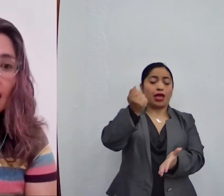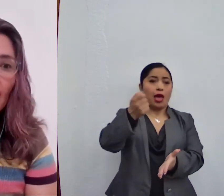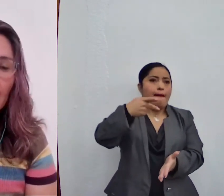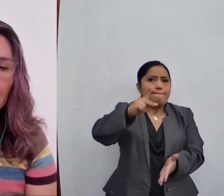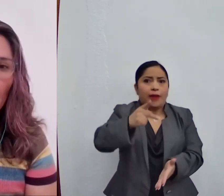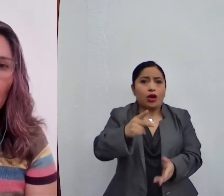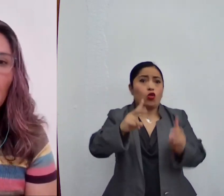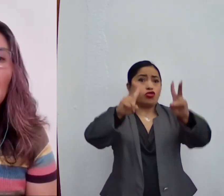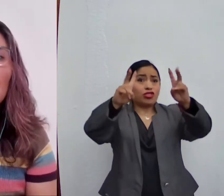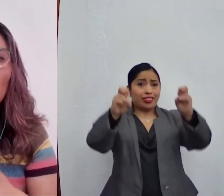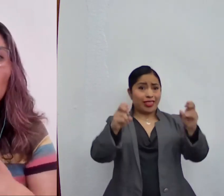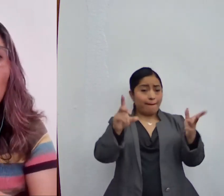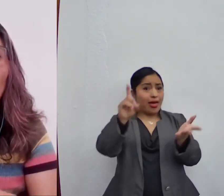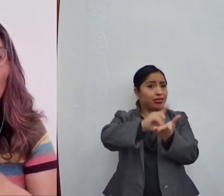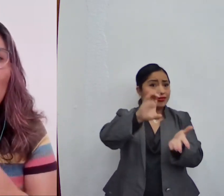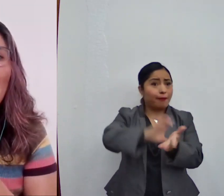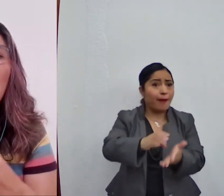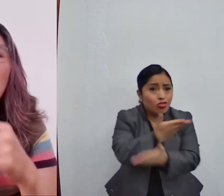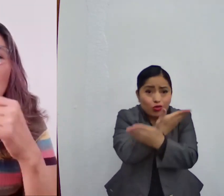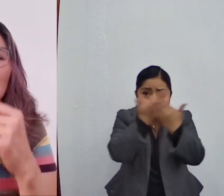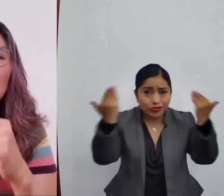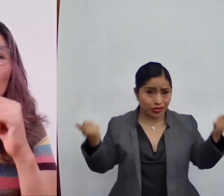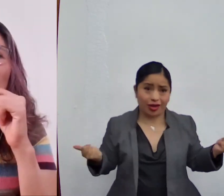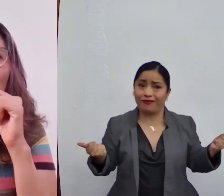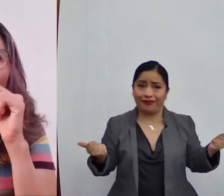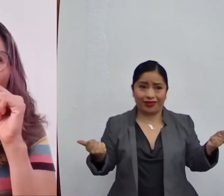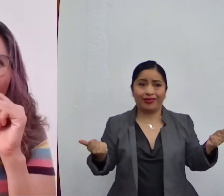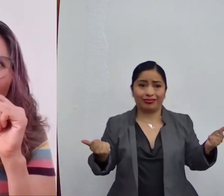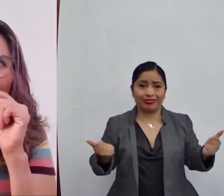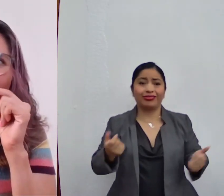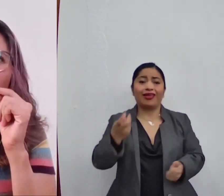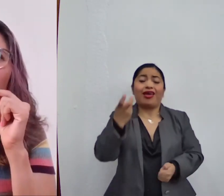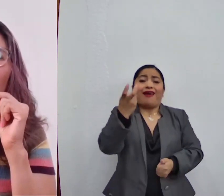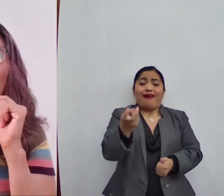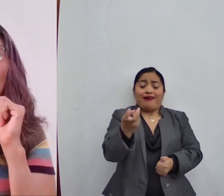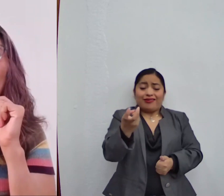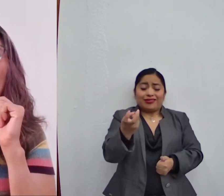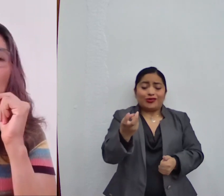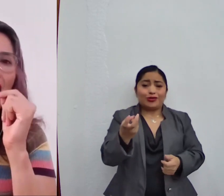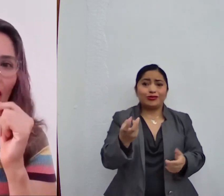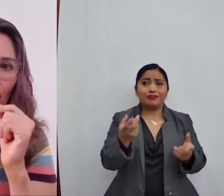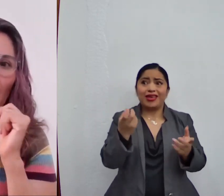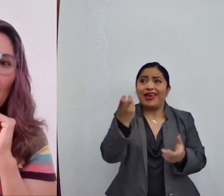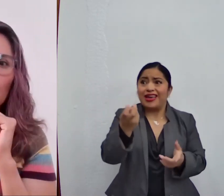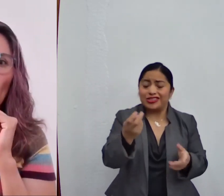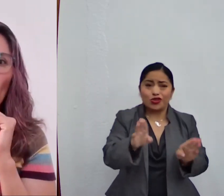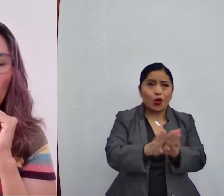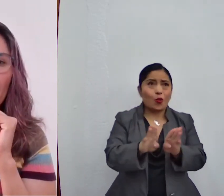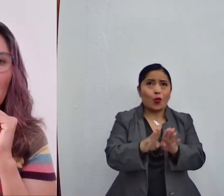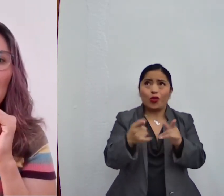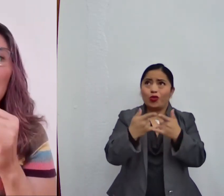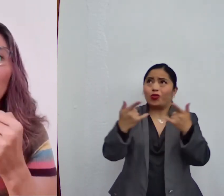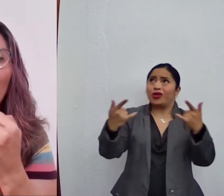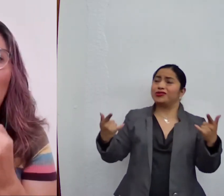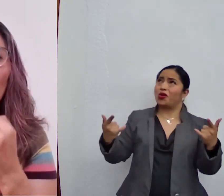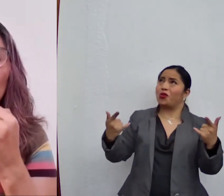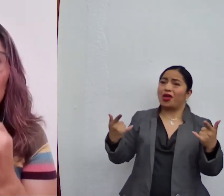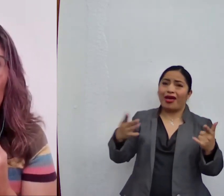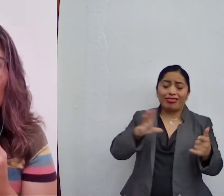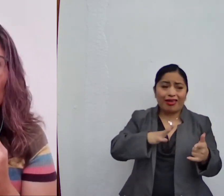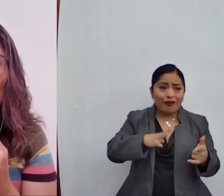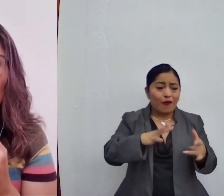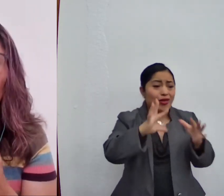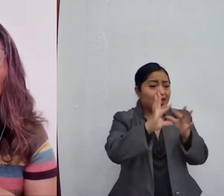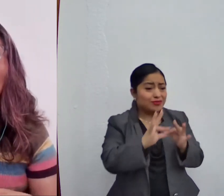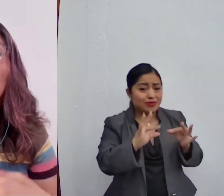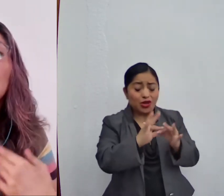no les interesa. Y de alguna manera, esta es una pequeña anécdota que les puedo comentar de algo que